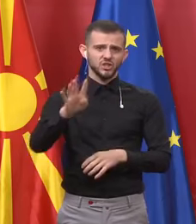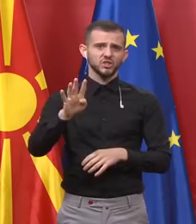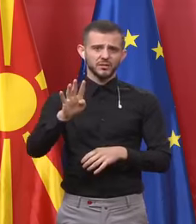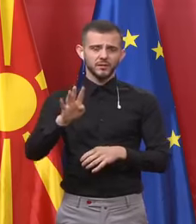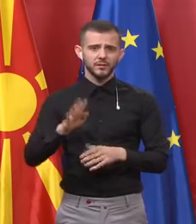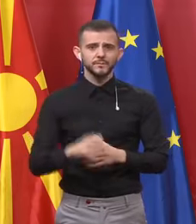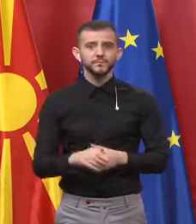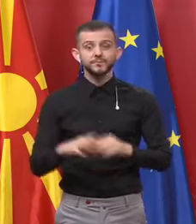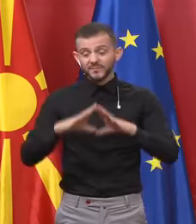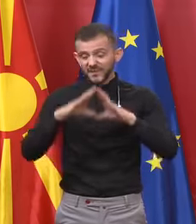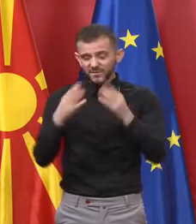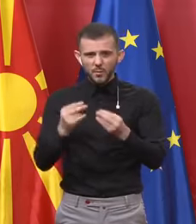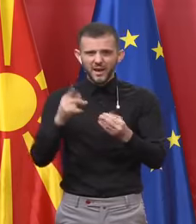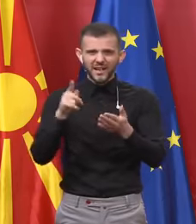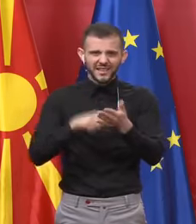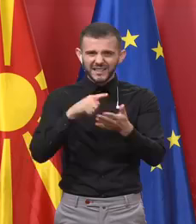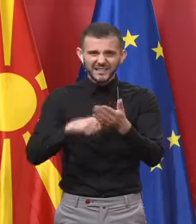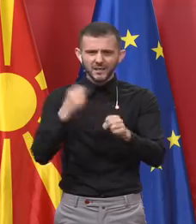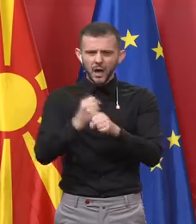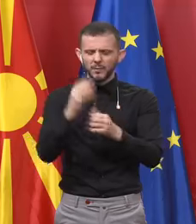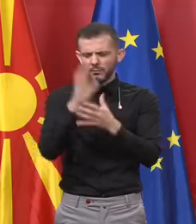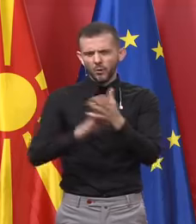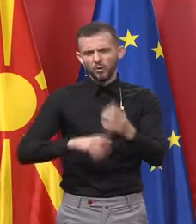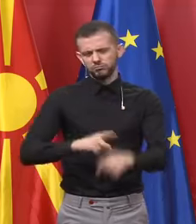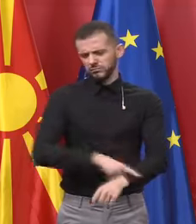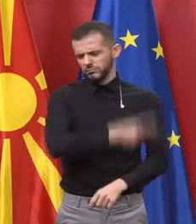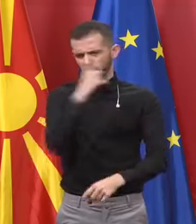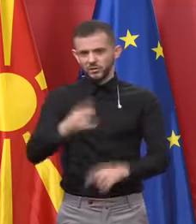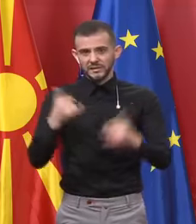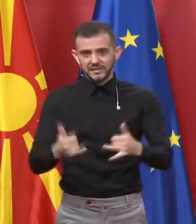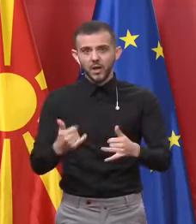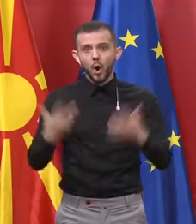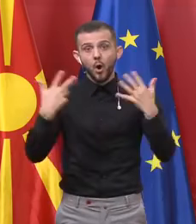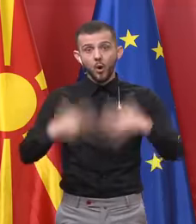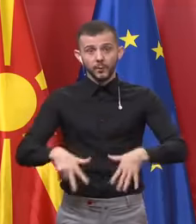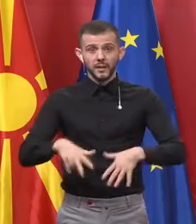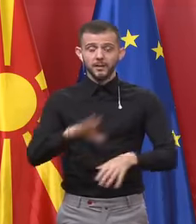854. Вкупен број на направени тестирања до сега е